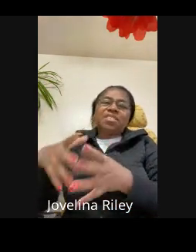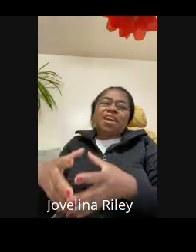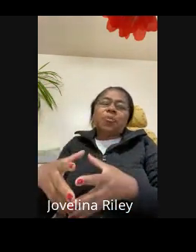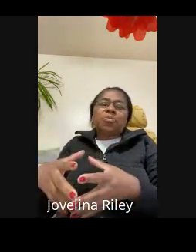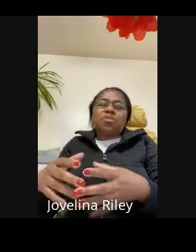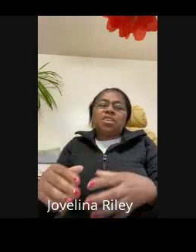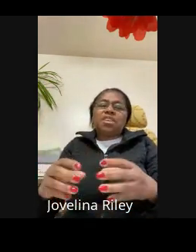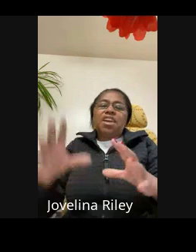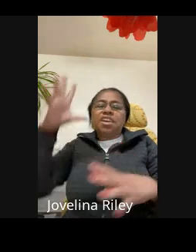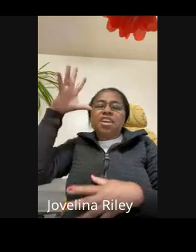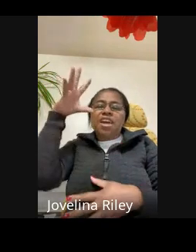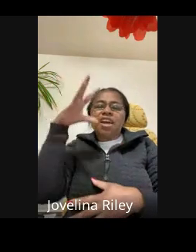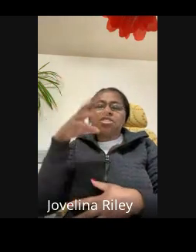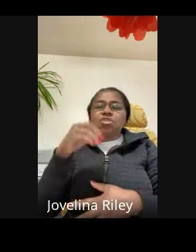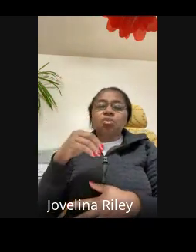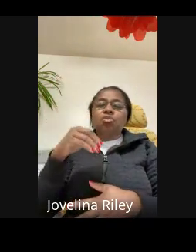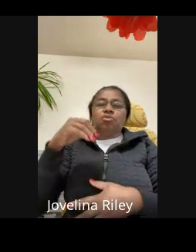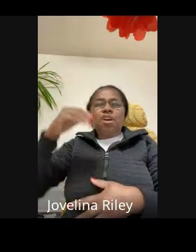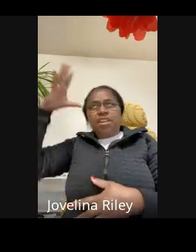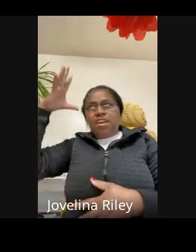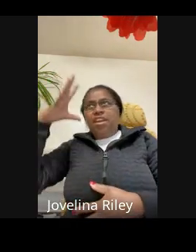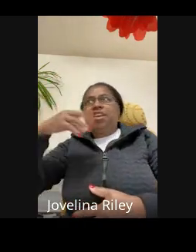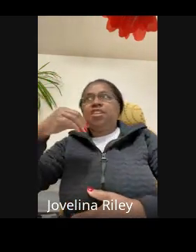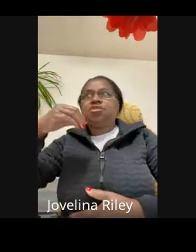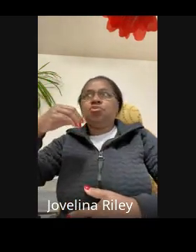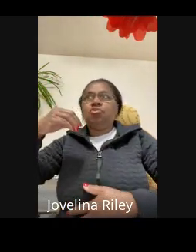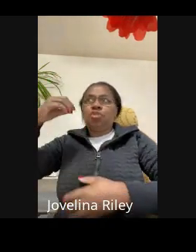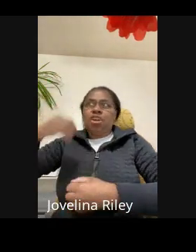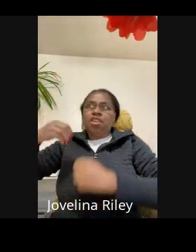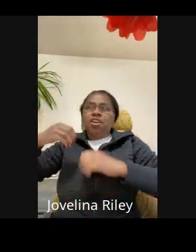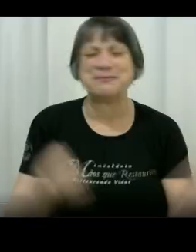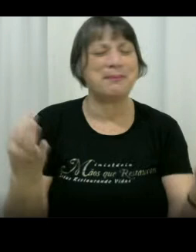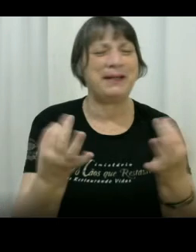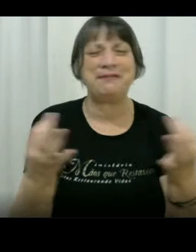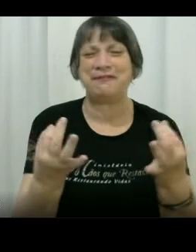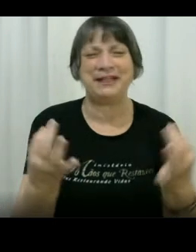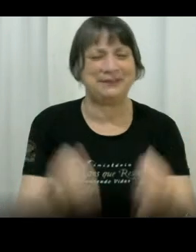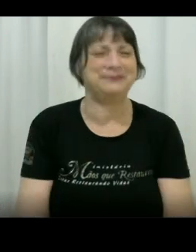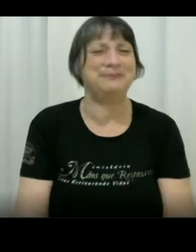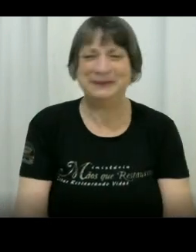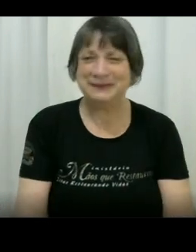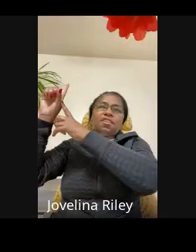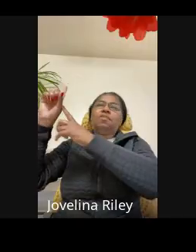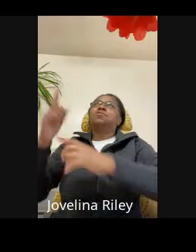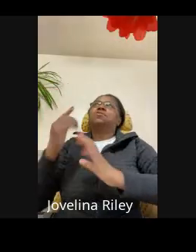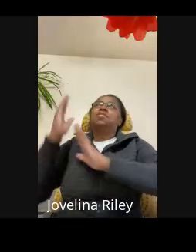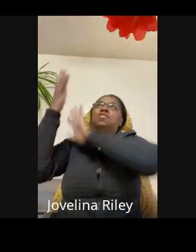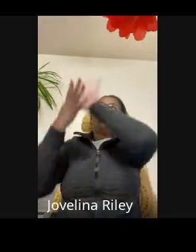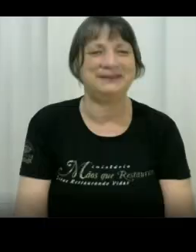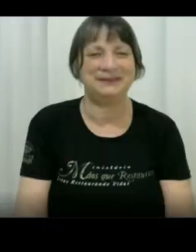eu tentei fazer que era escuro, né? Que era escuro. Isso mesmo, perfeito.